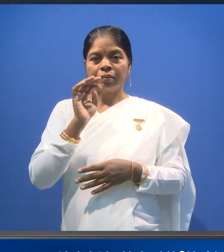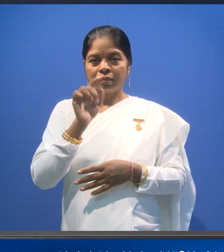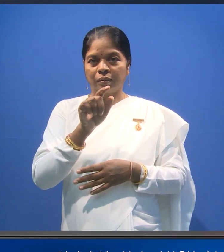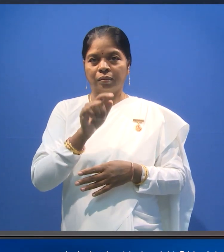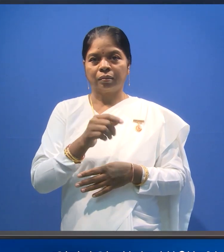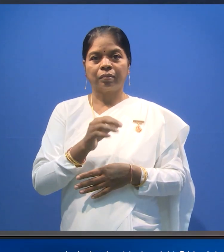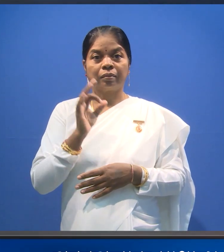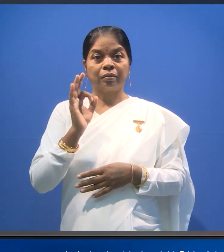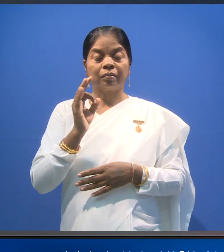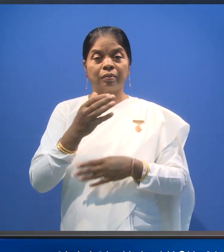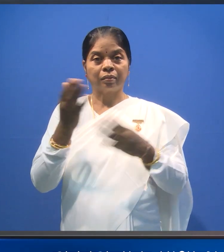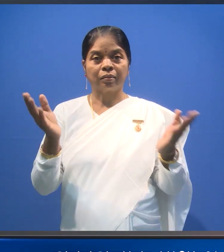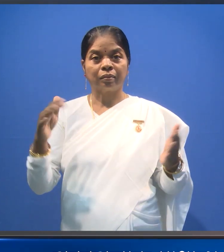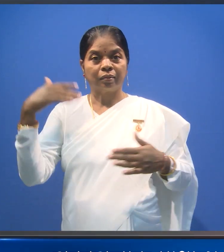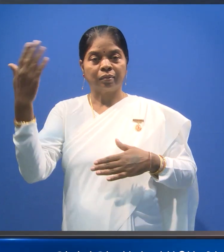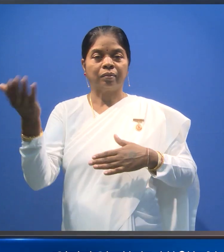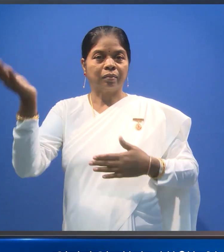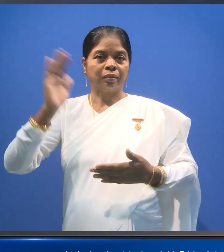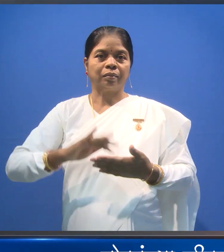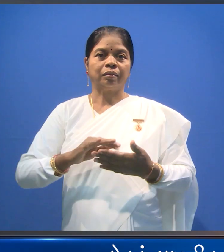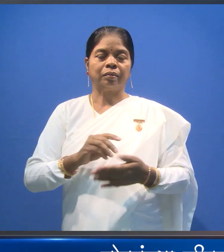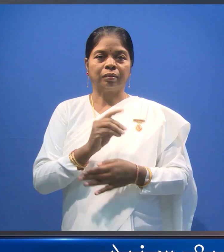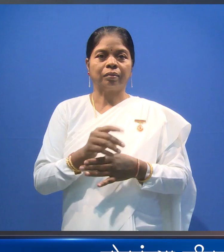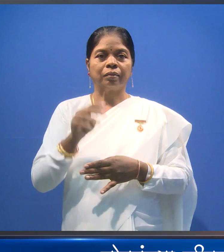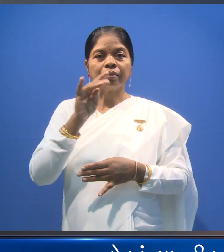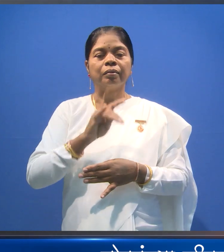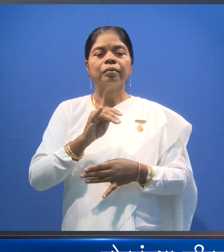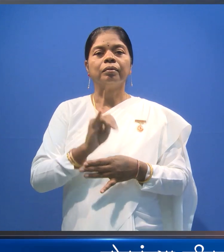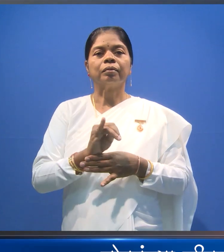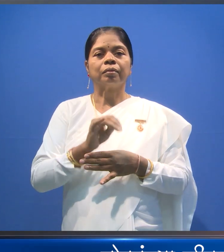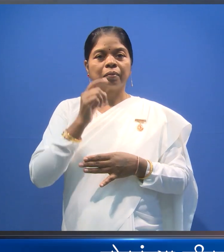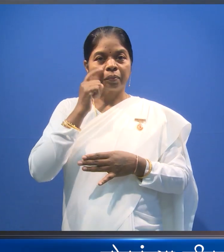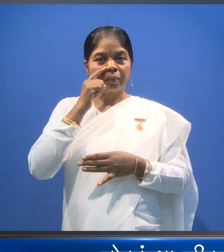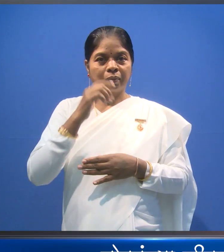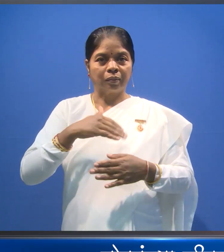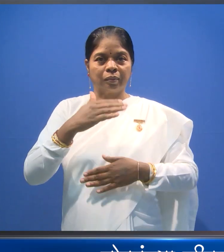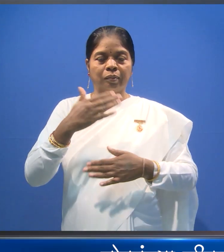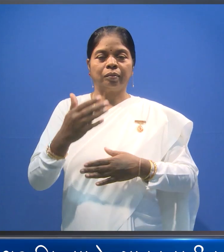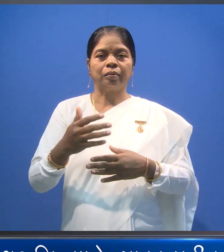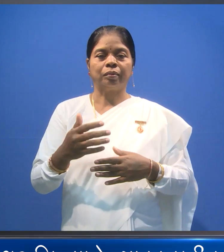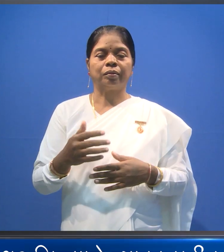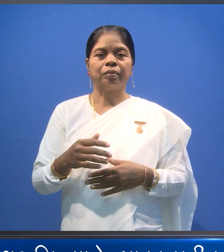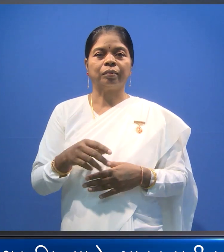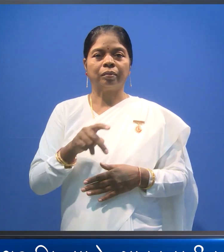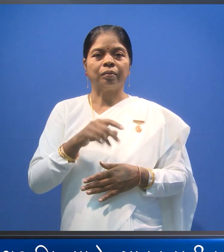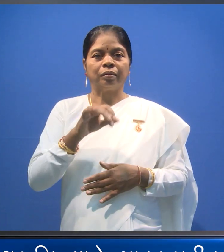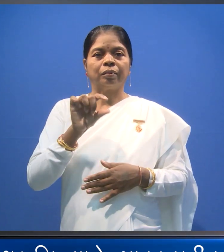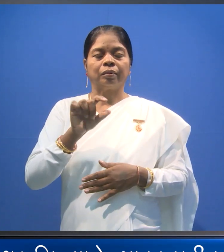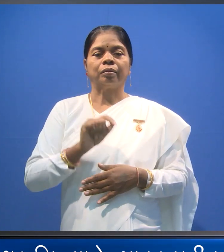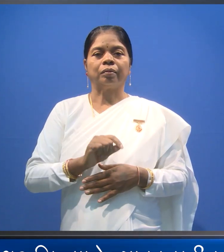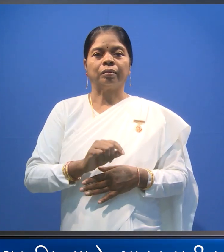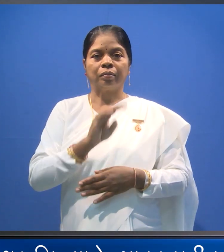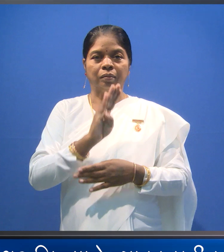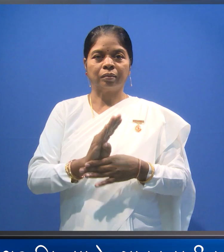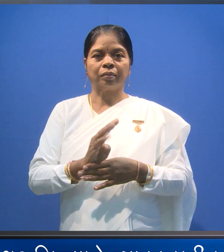सकारात्मक पाश्चात्य संस्कारांचा ओडिया लोकांच्या जीवनात प्रयोग केला. बालेश्वर जिल्ह्याचे